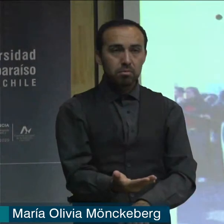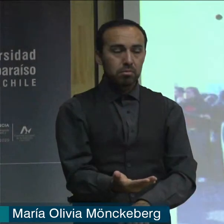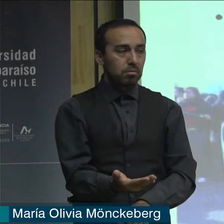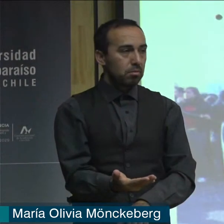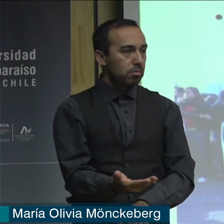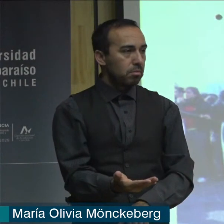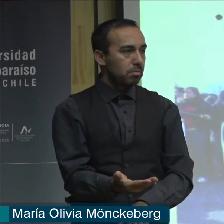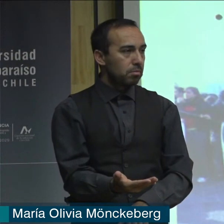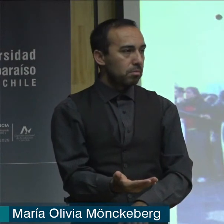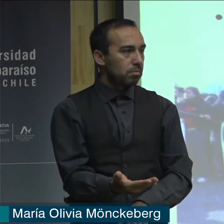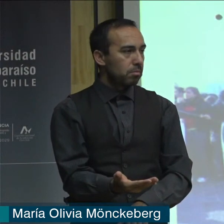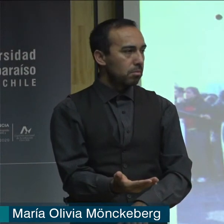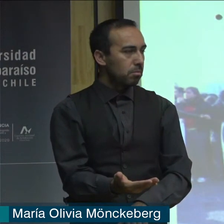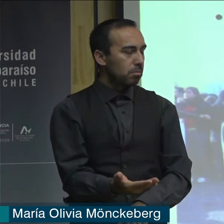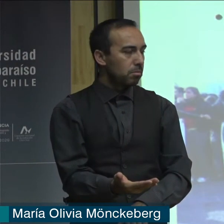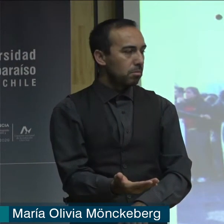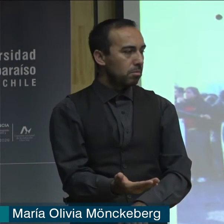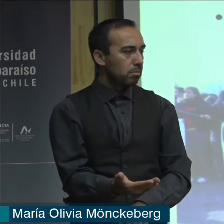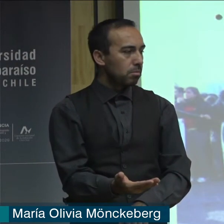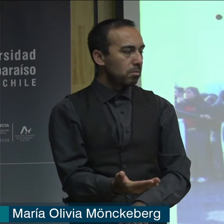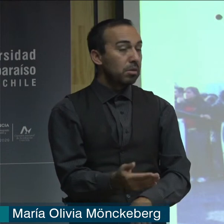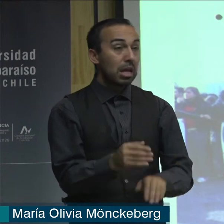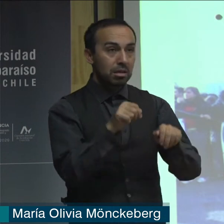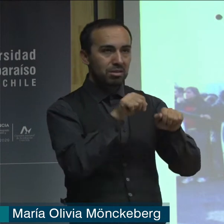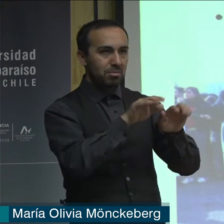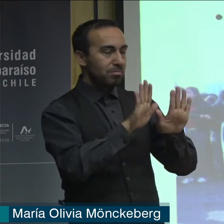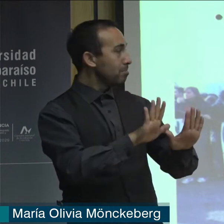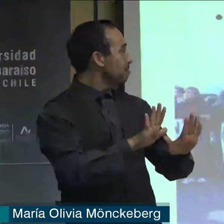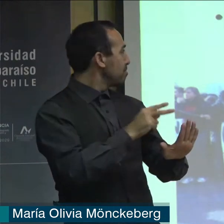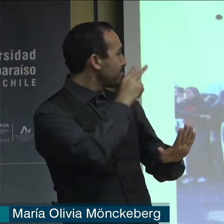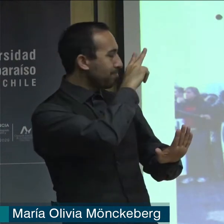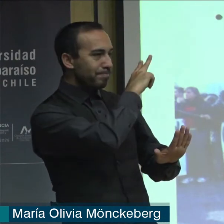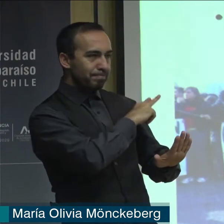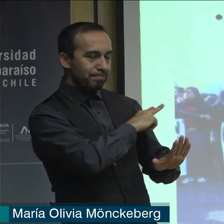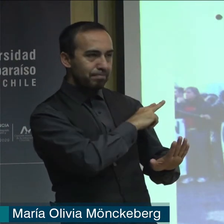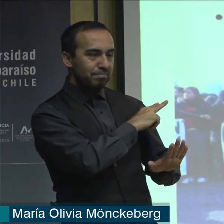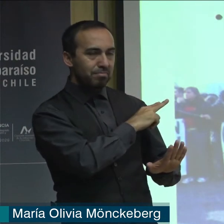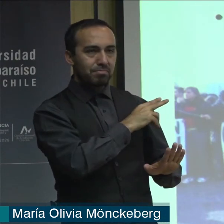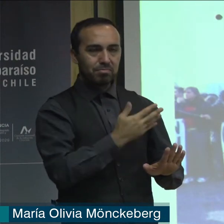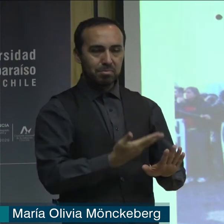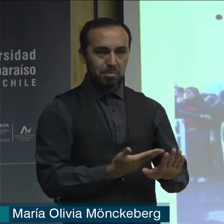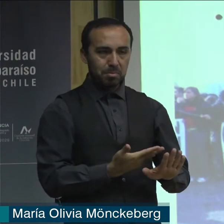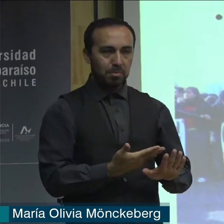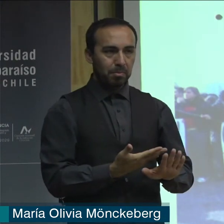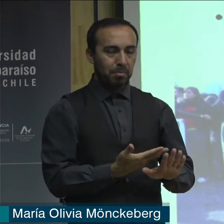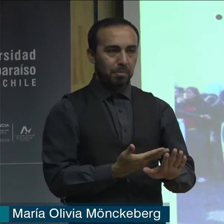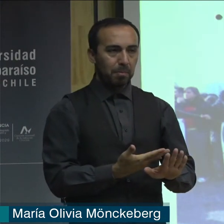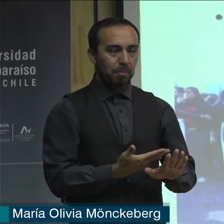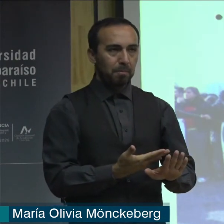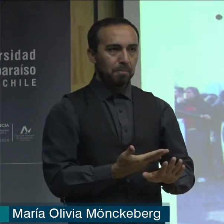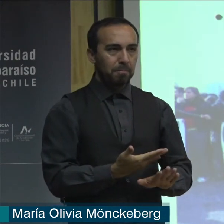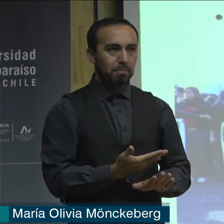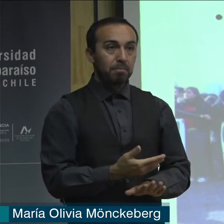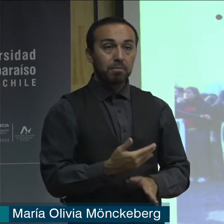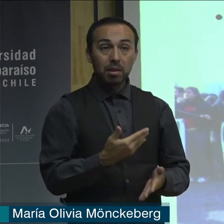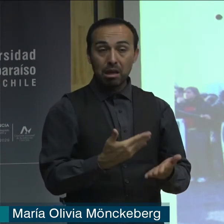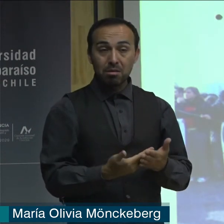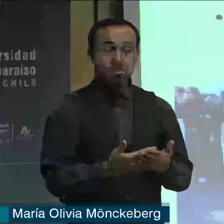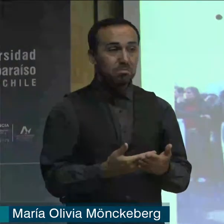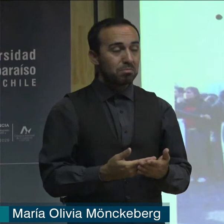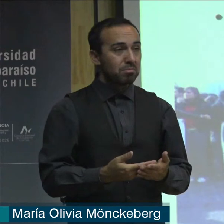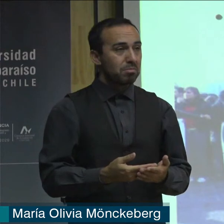Aquí voy a voy a detener en esto así que lo lo que yo diría que